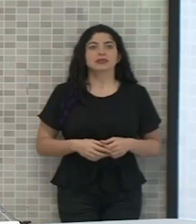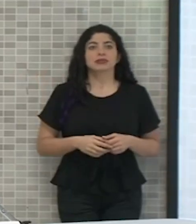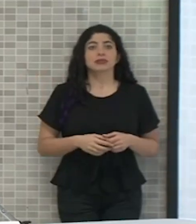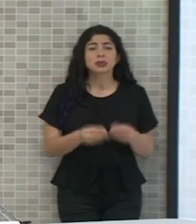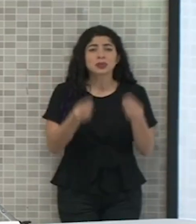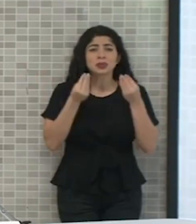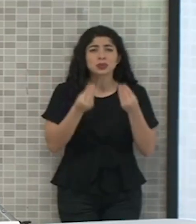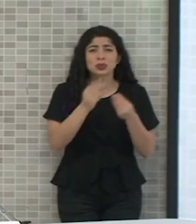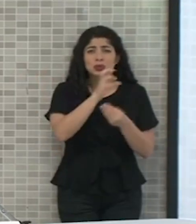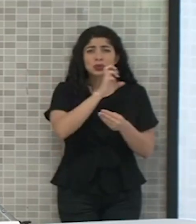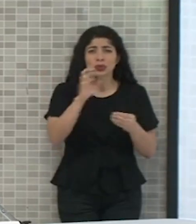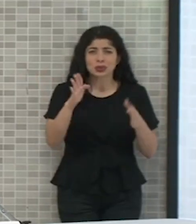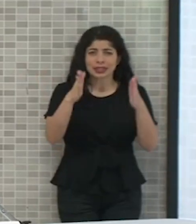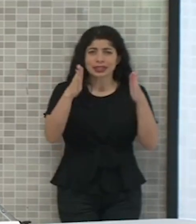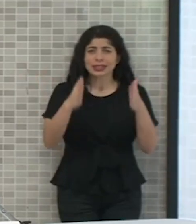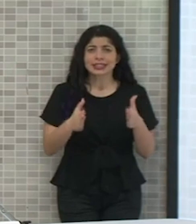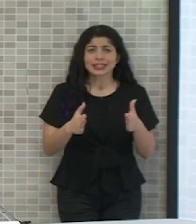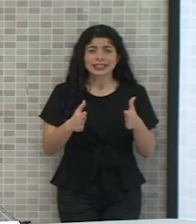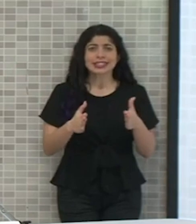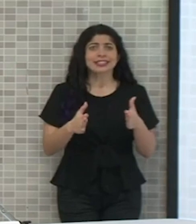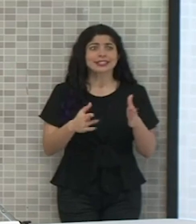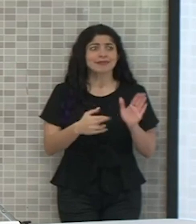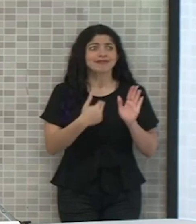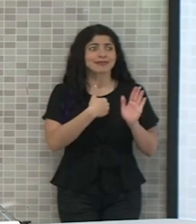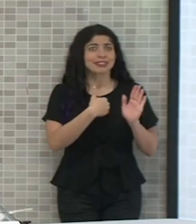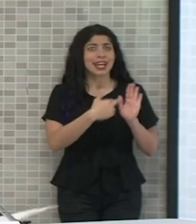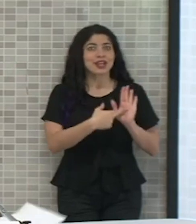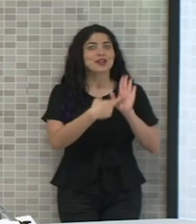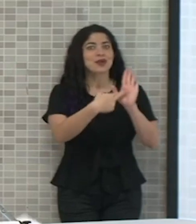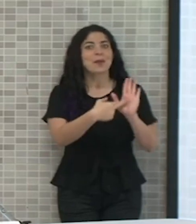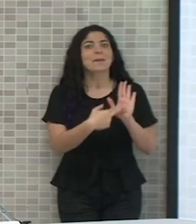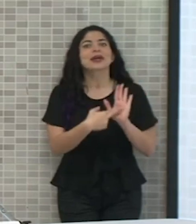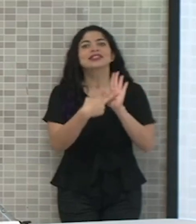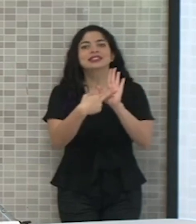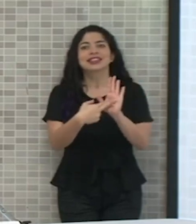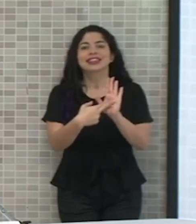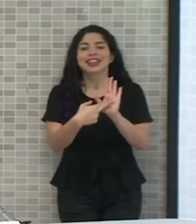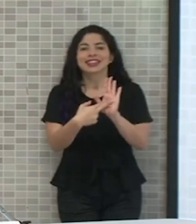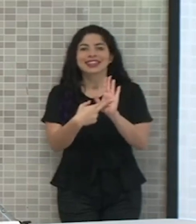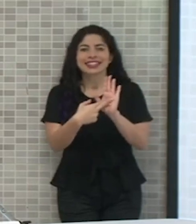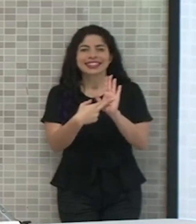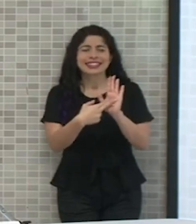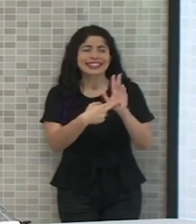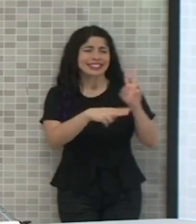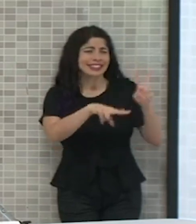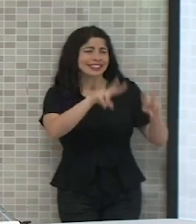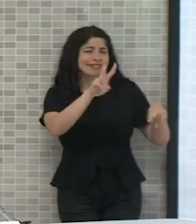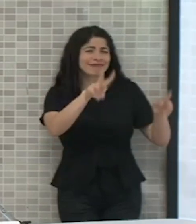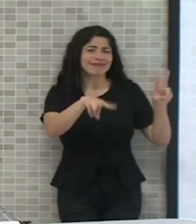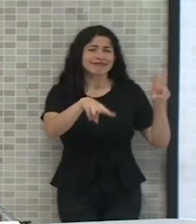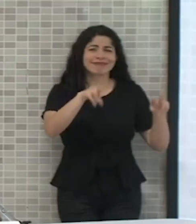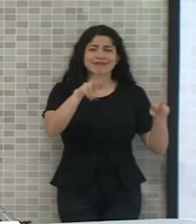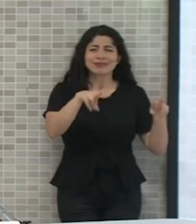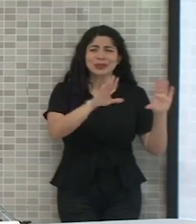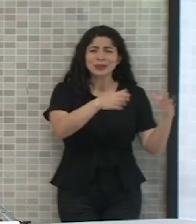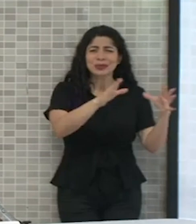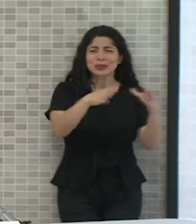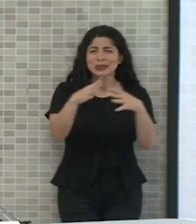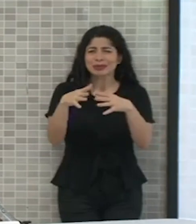Tantos costarricenses, representantes de las más diversas